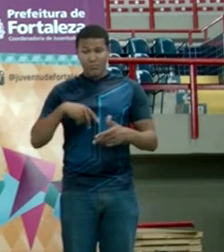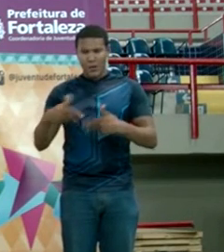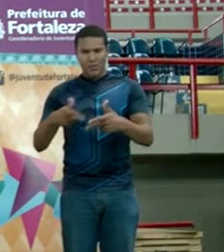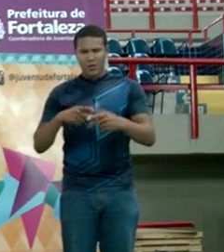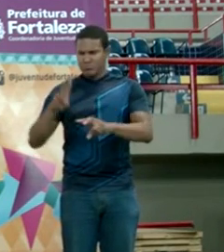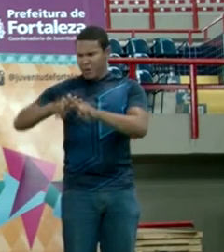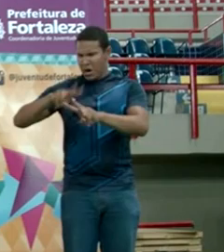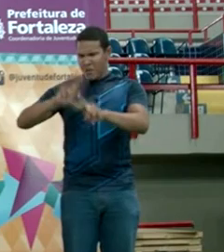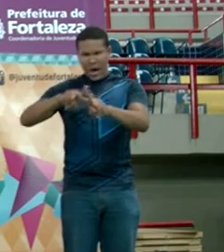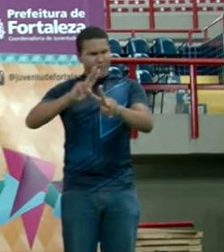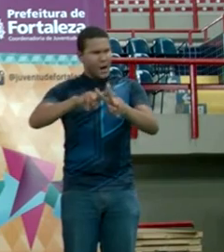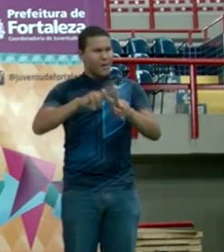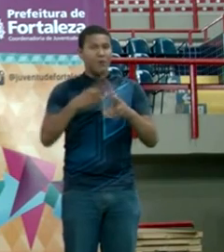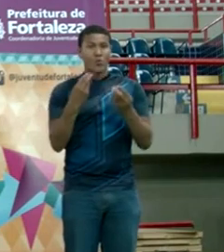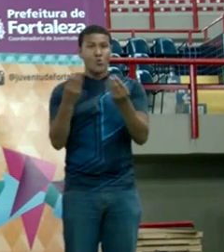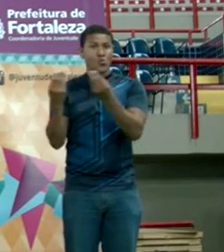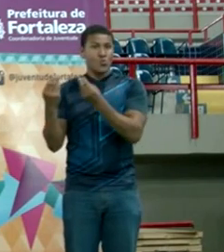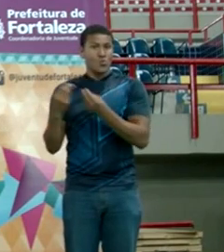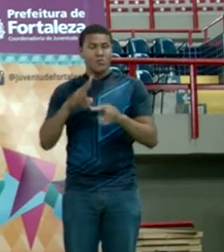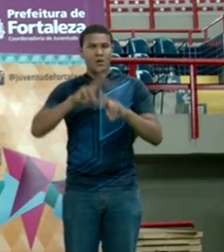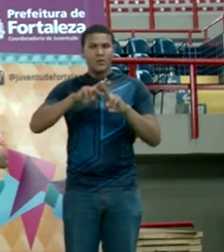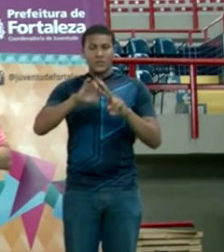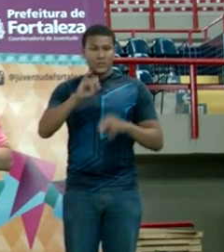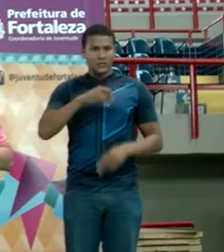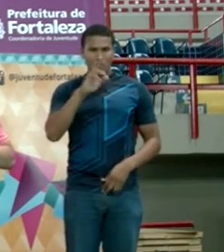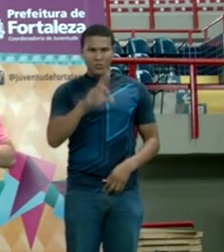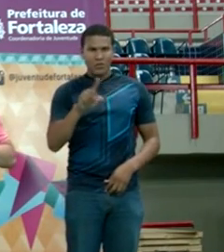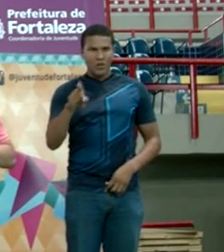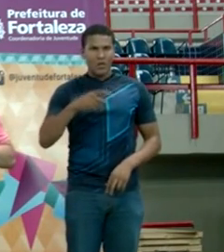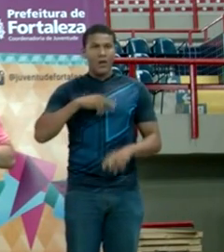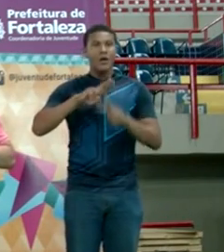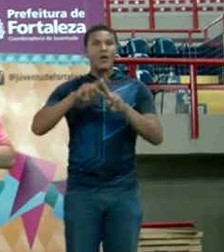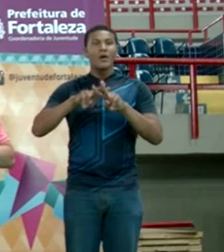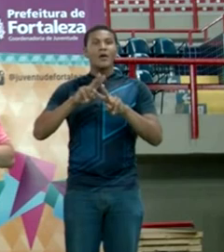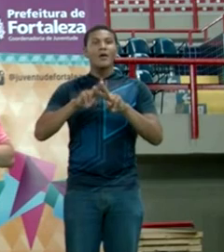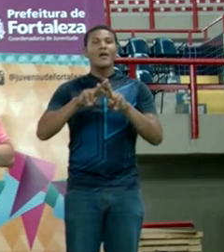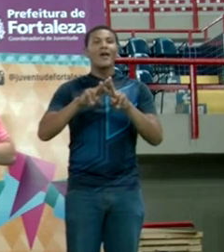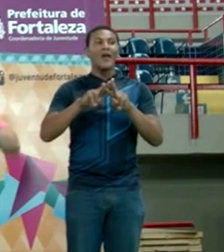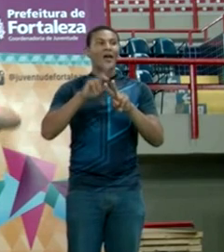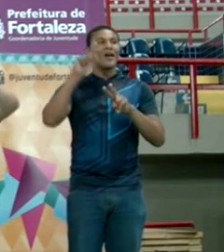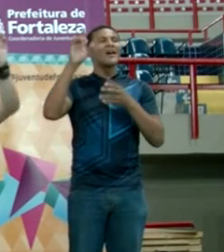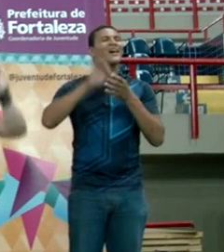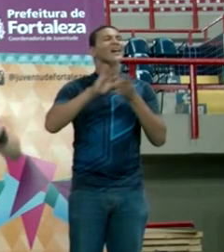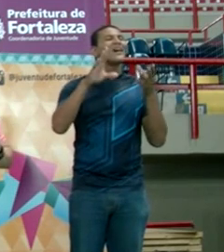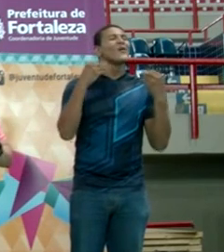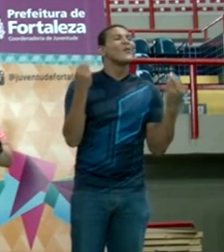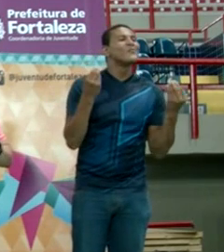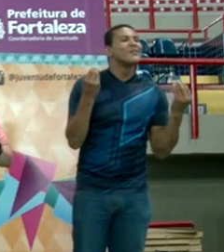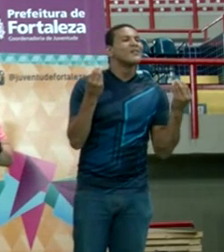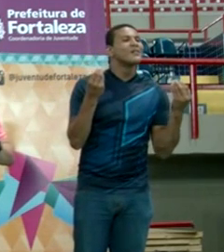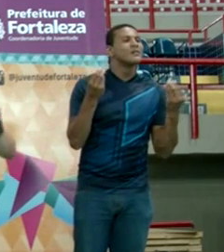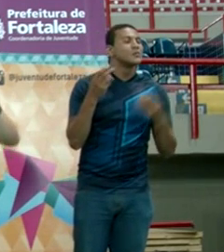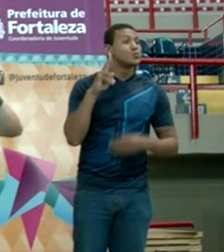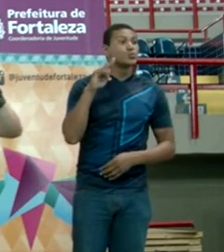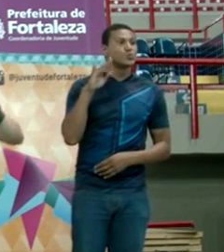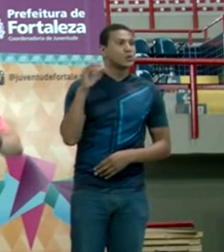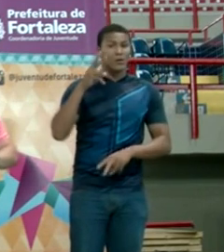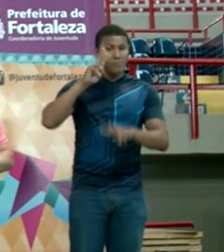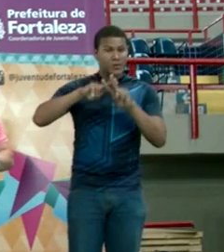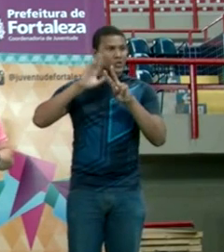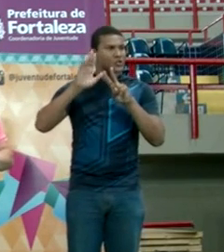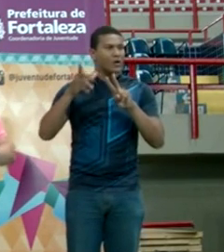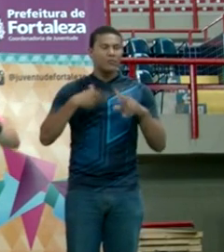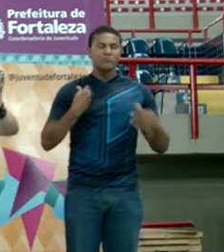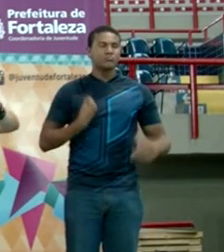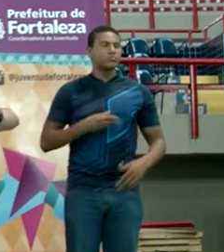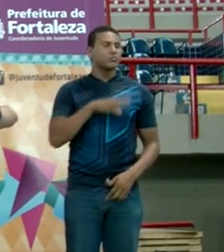condenada à prisão. Lembrando que na União Soviética, se eu condenar você à prisão, você sai quando? Nunca. Você não sai